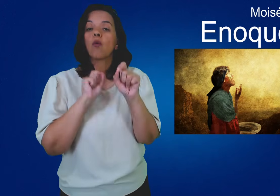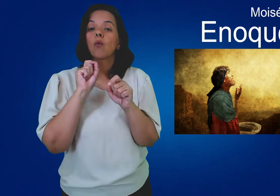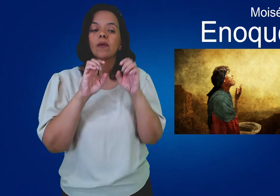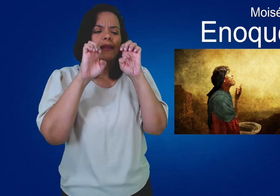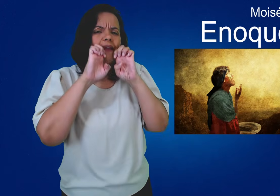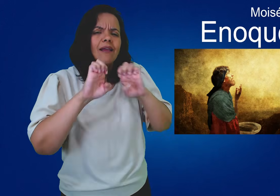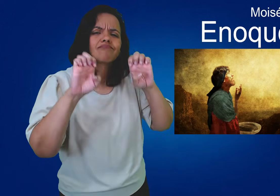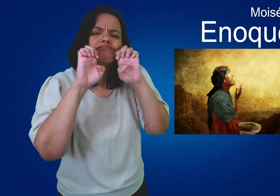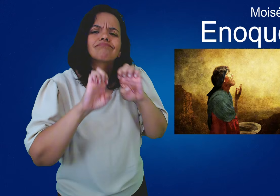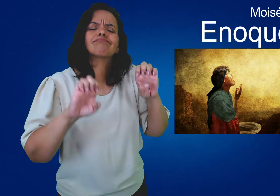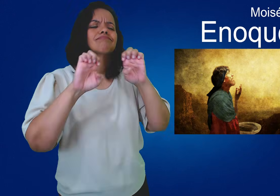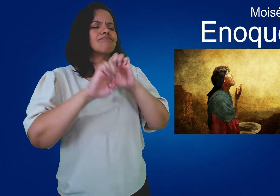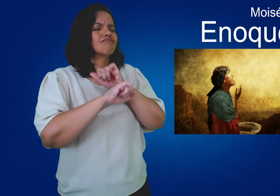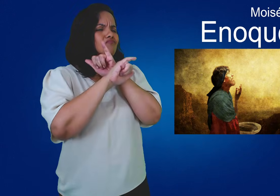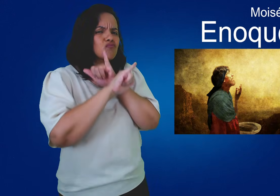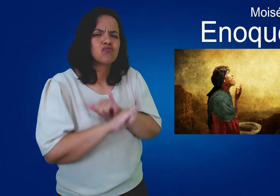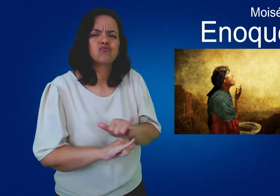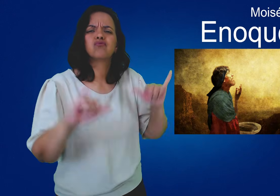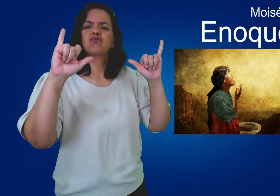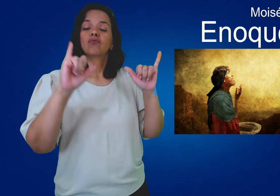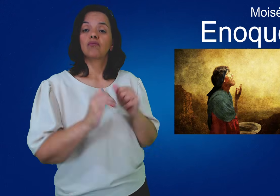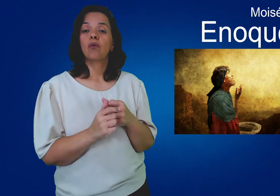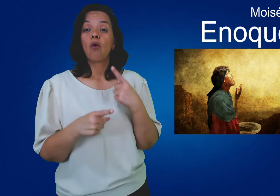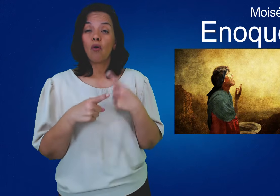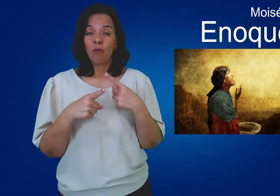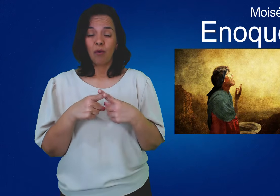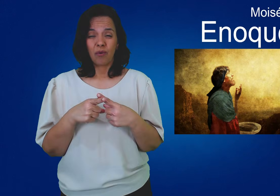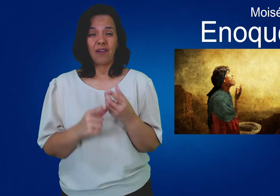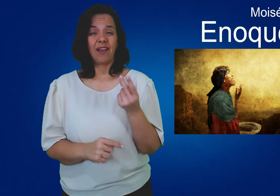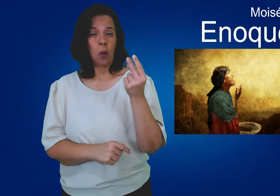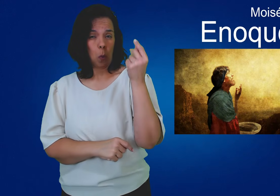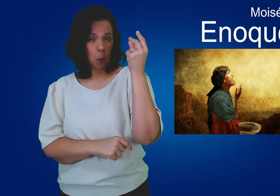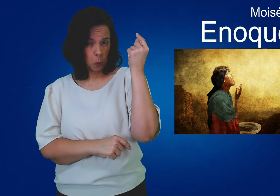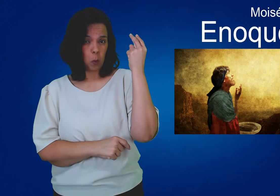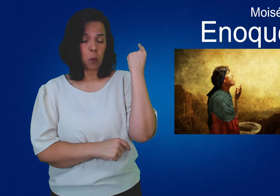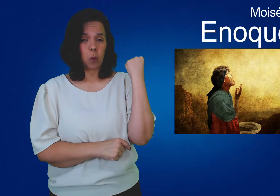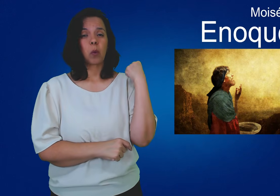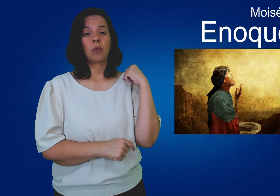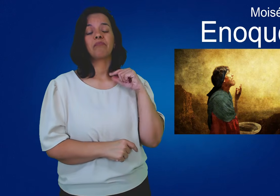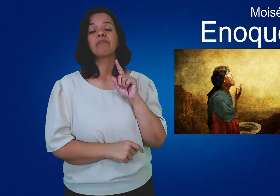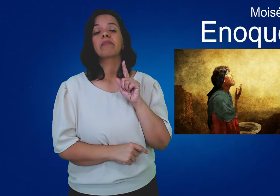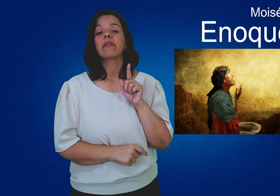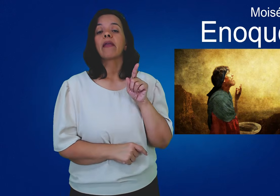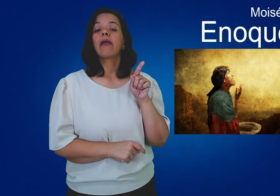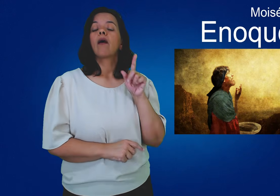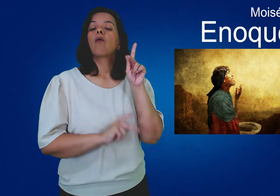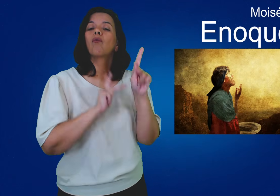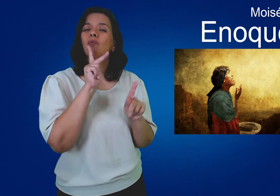Deus chamou Enoque e deu a ele uma responsabilidade de pregar o evangelho.